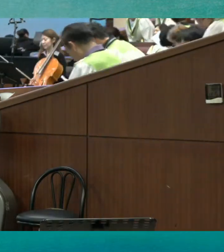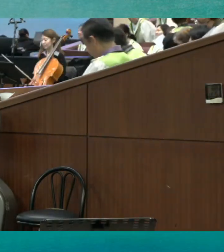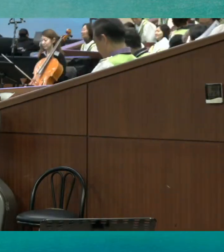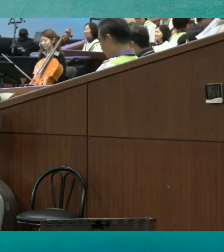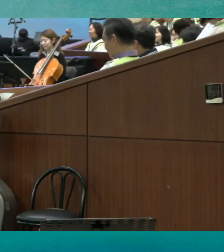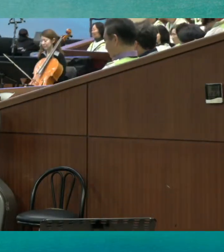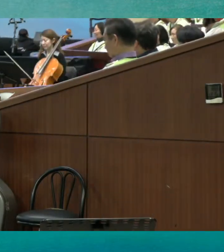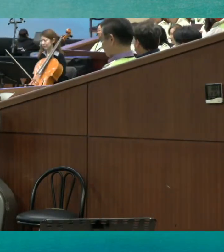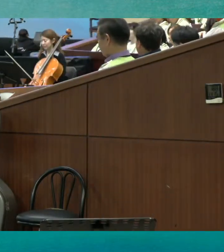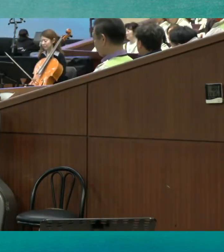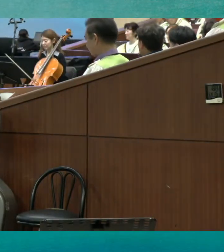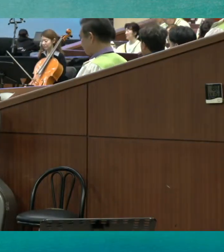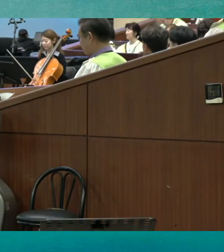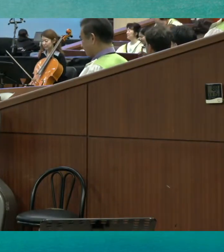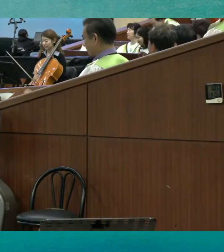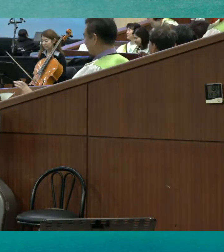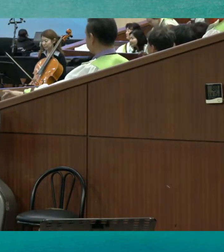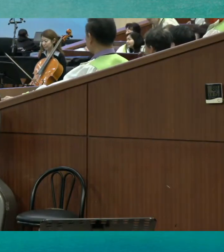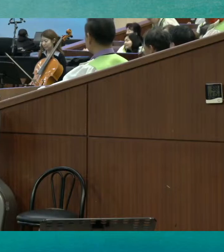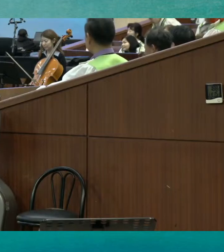감사합니다.